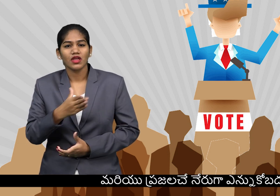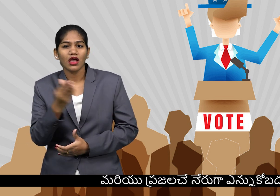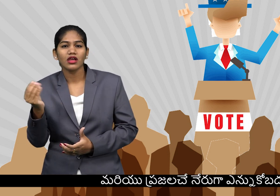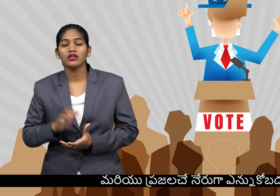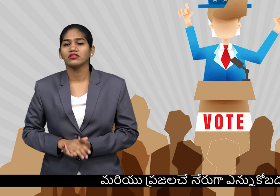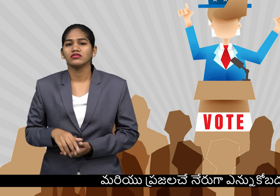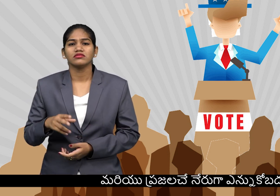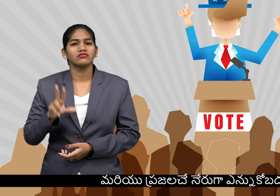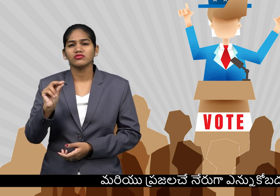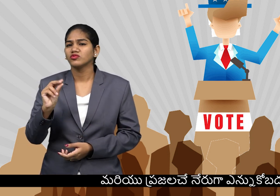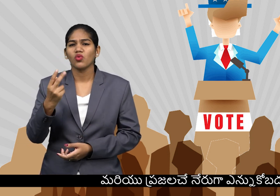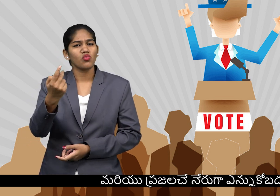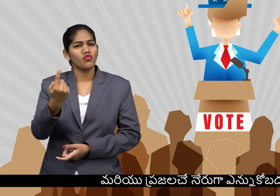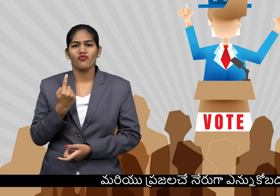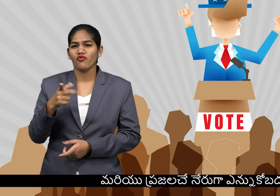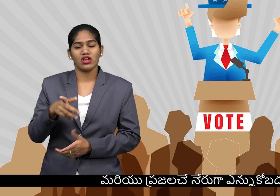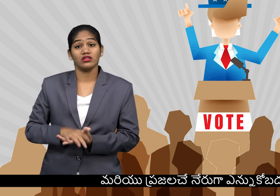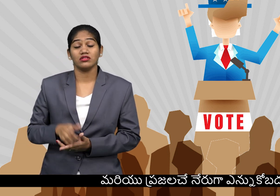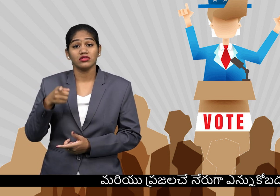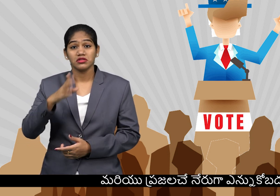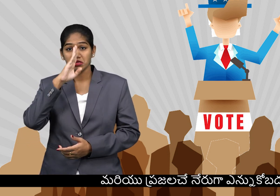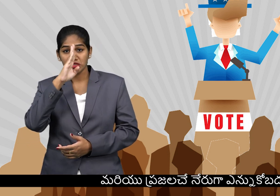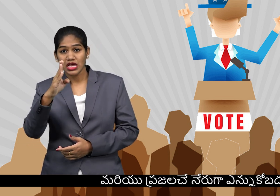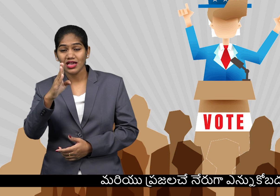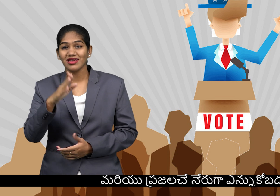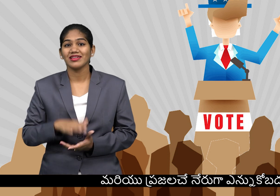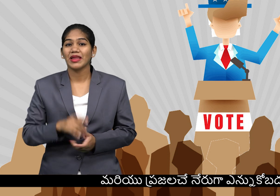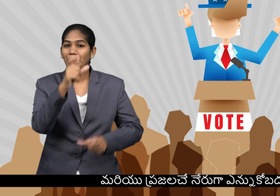మరియు ప్రజలచే నేరుగా ఎన్నుకోబడని ఎవరు